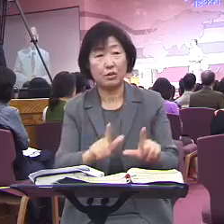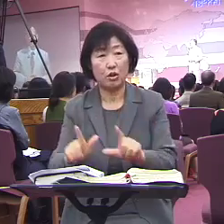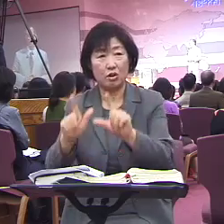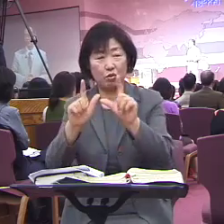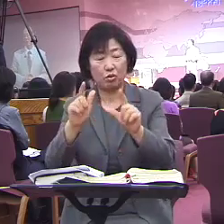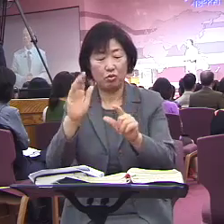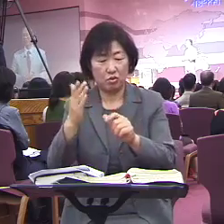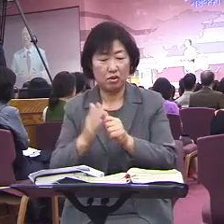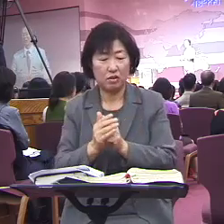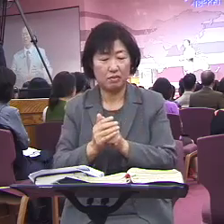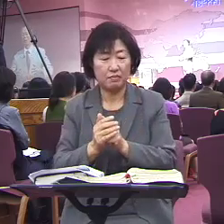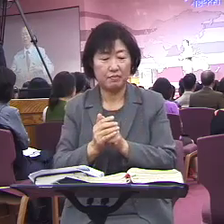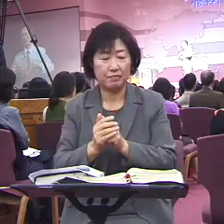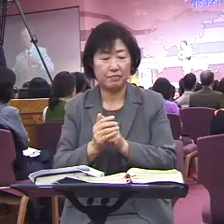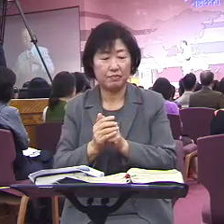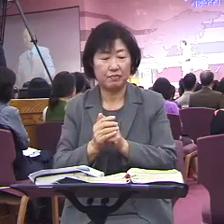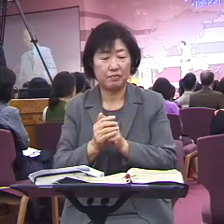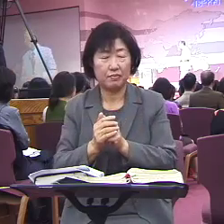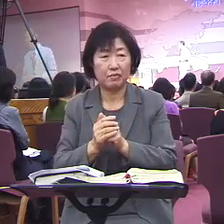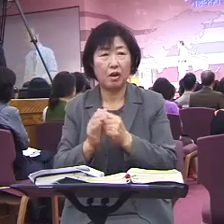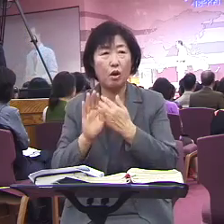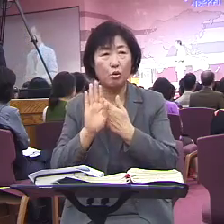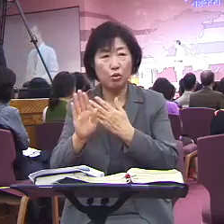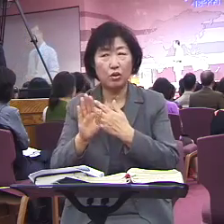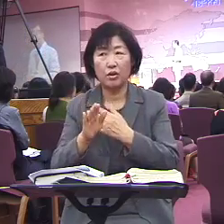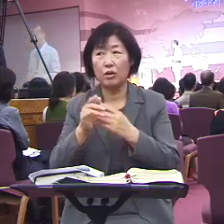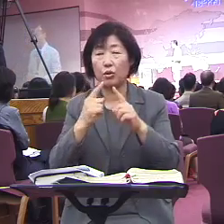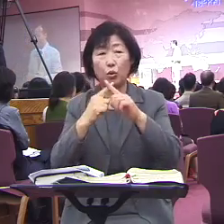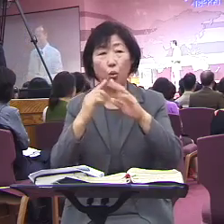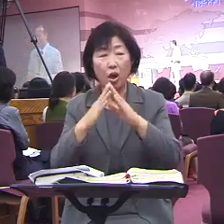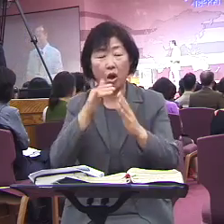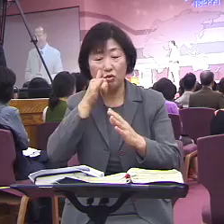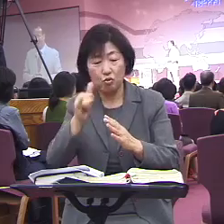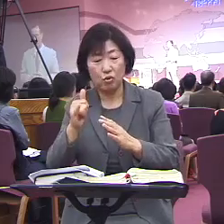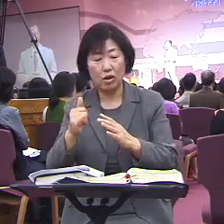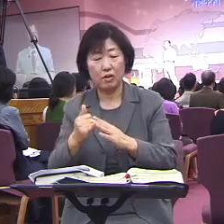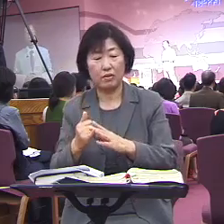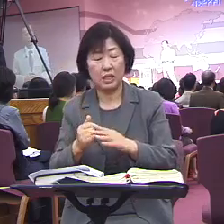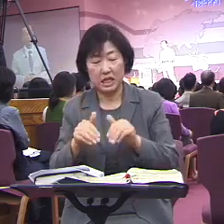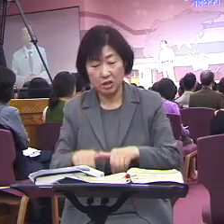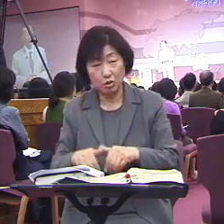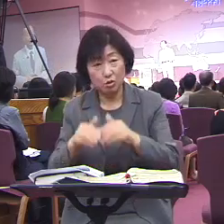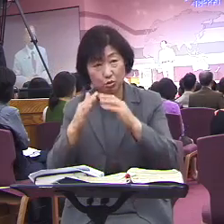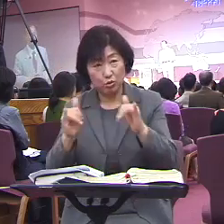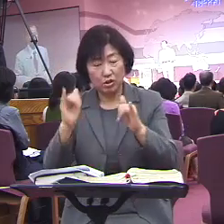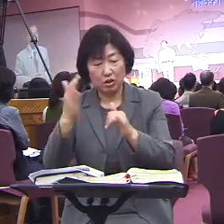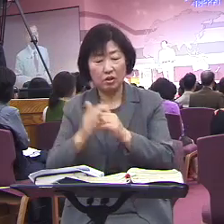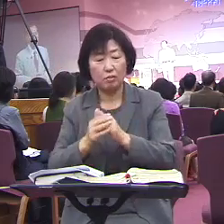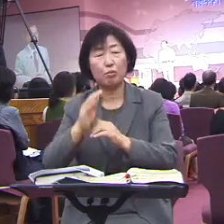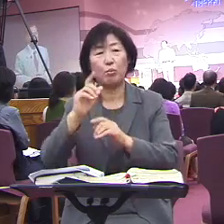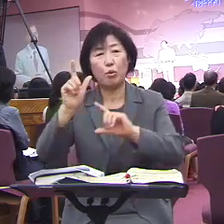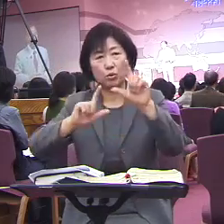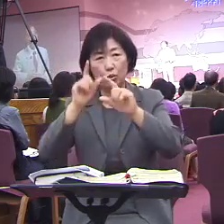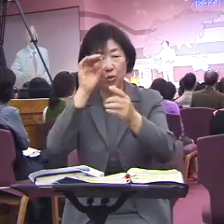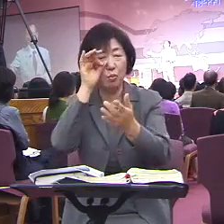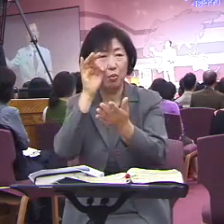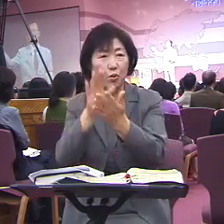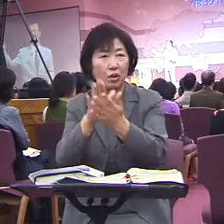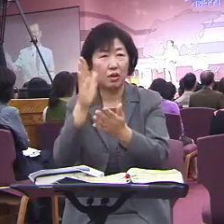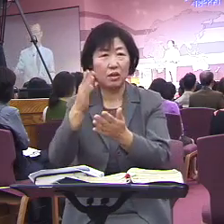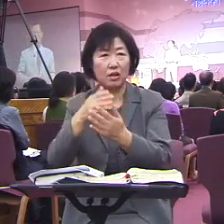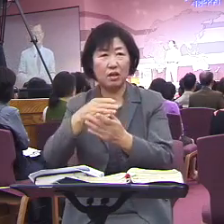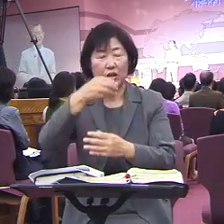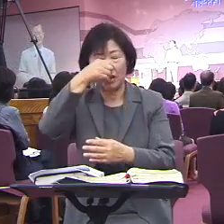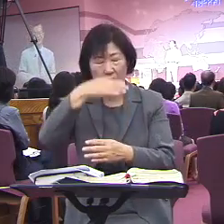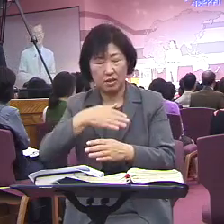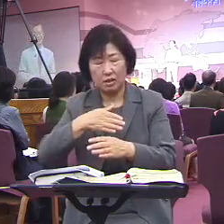살게 되었고 그 후에 정말 교회의 훌륭한 일꾼이 된 모습을 보게 되었습니다. 여러분 그냥 지나가는